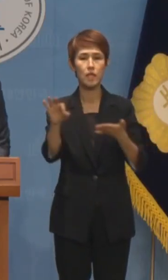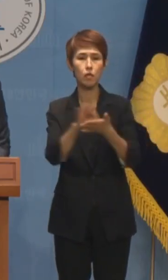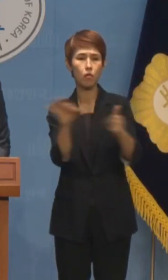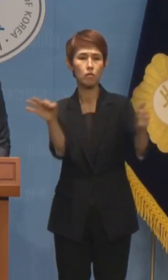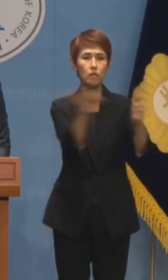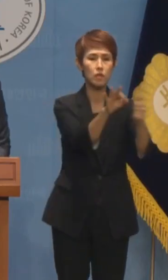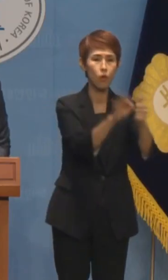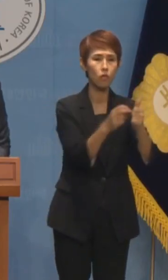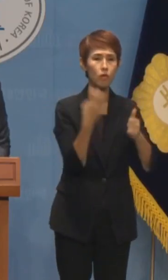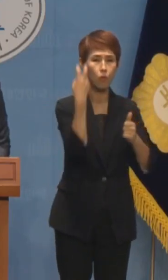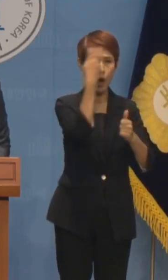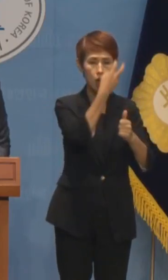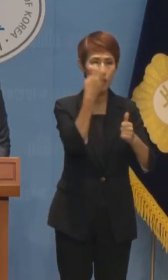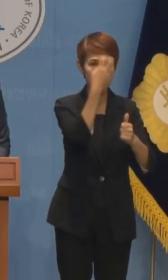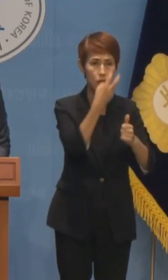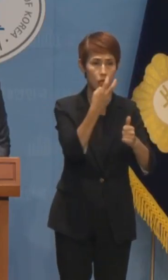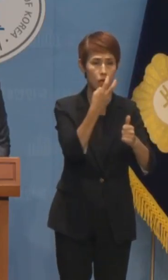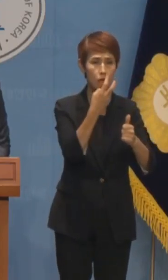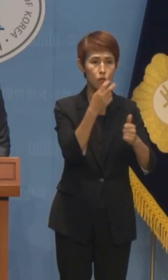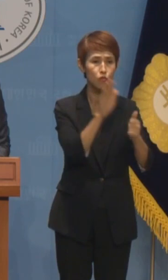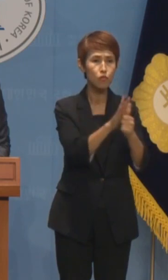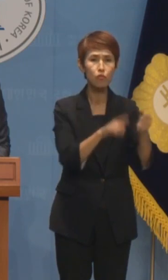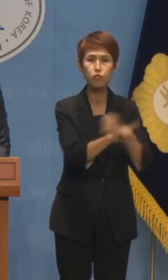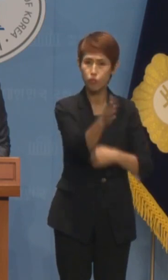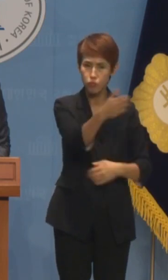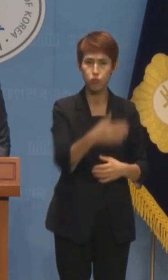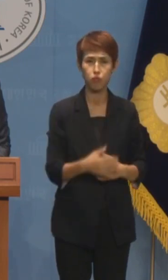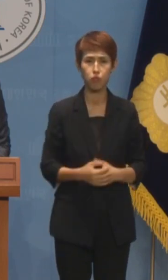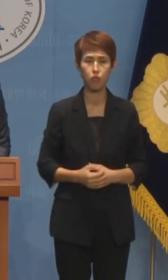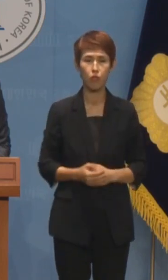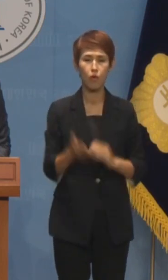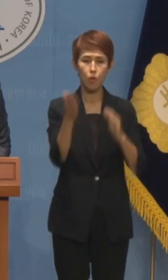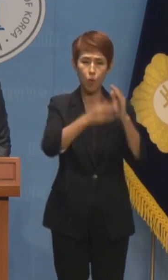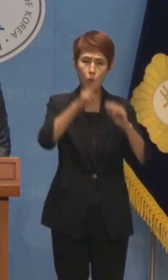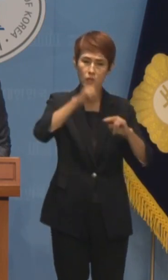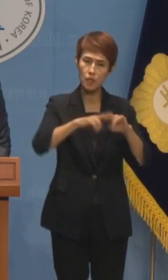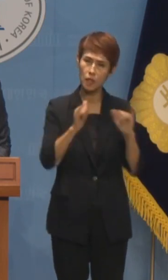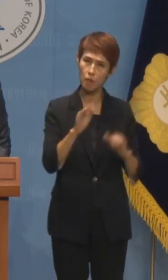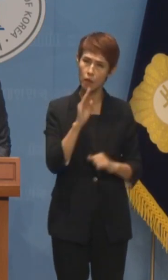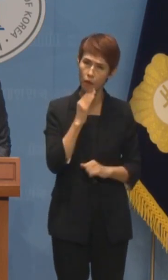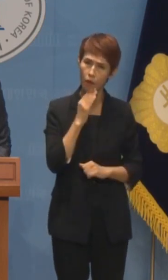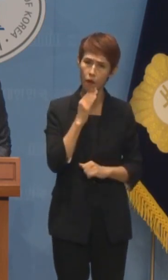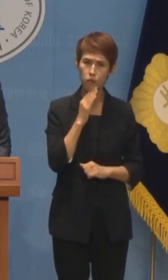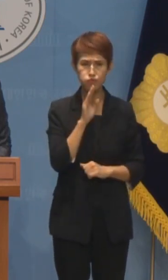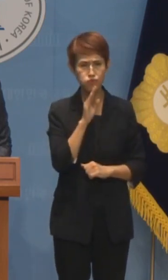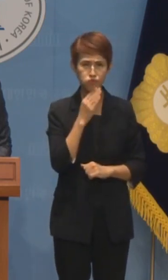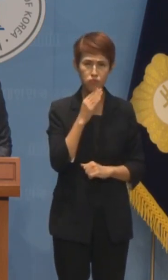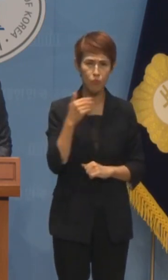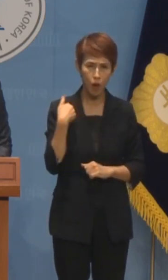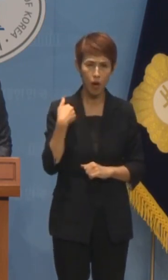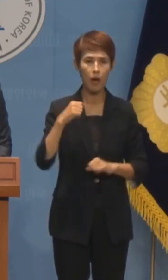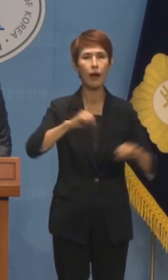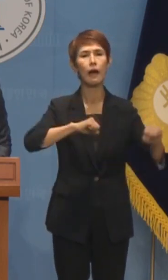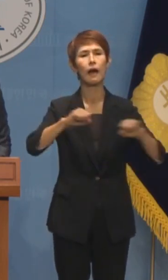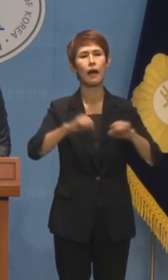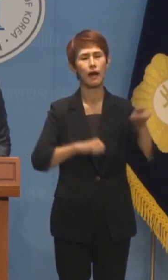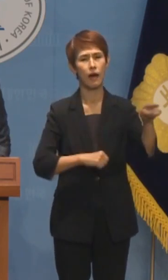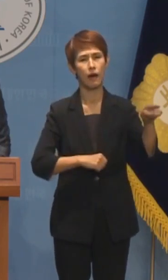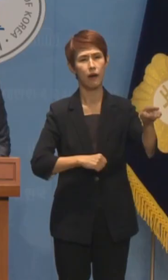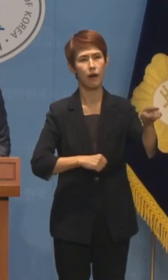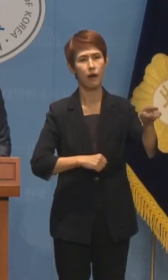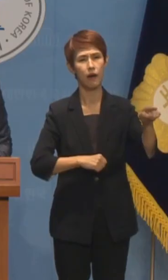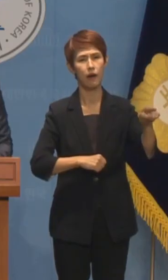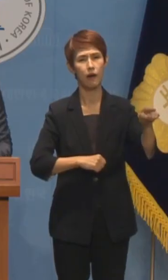관리 감독은 무엇을 위한 것입니까? 본인이 공직자인지도 모르면서 그 직을 수행하고 있었으니 어찌